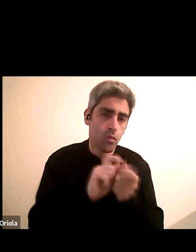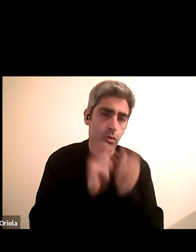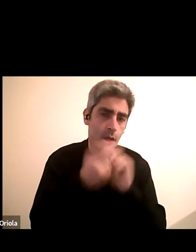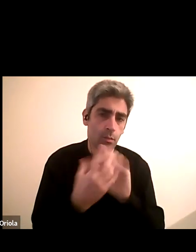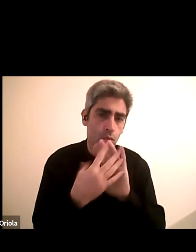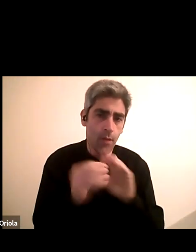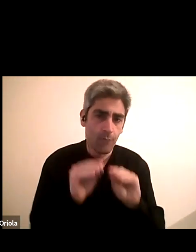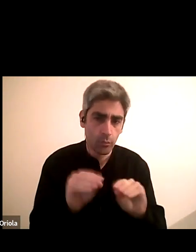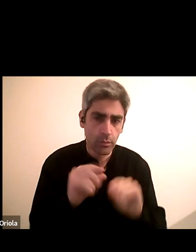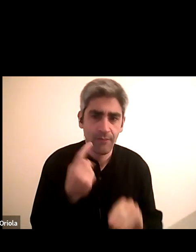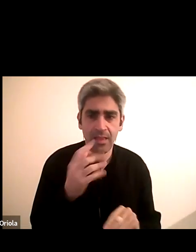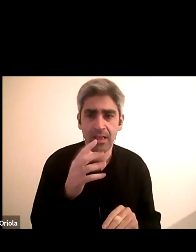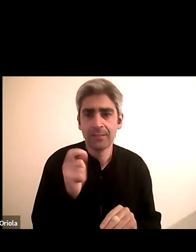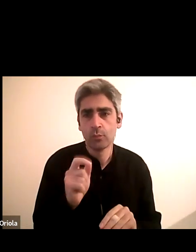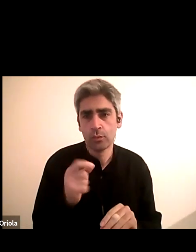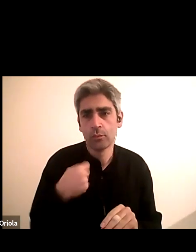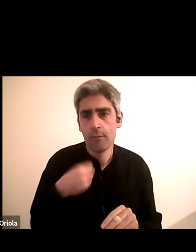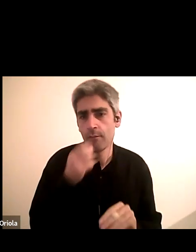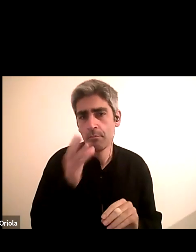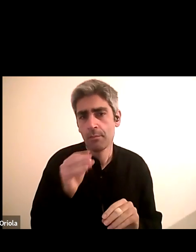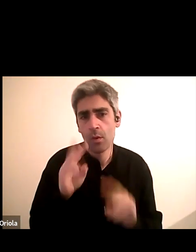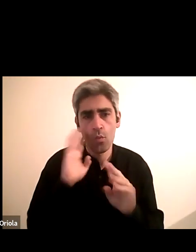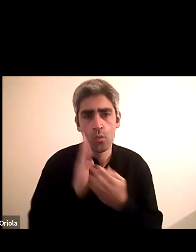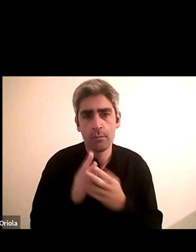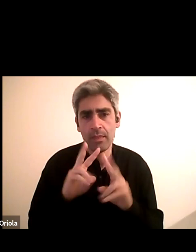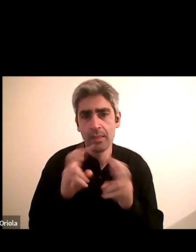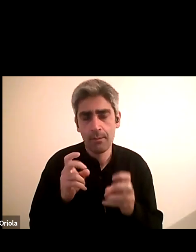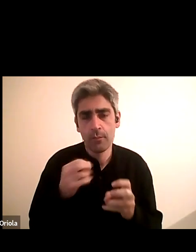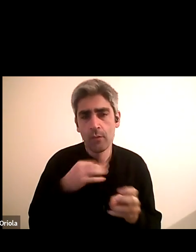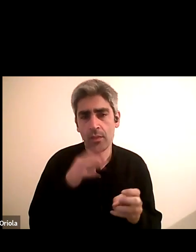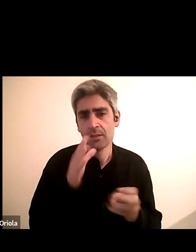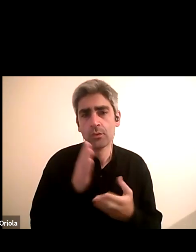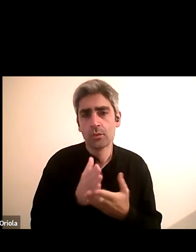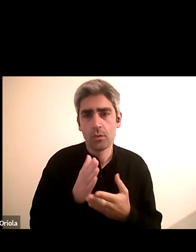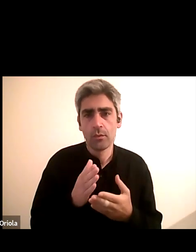Como falta um quarto de hora, eu não vou falar do último tema, vou só dizer que o tema